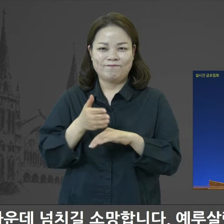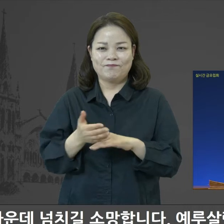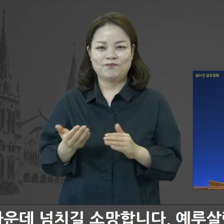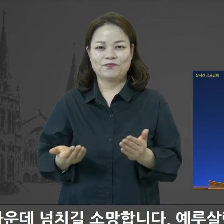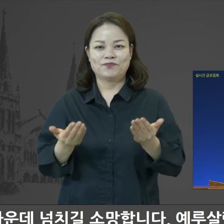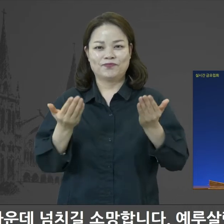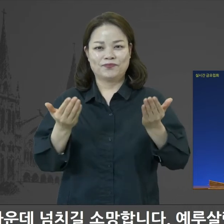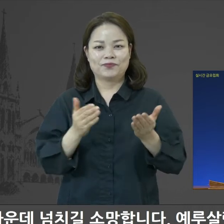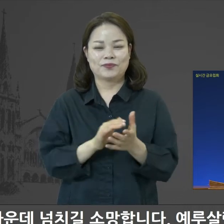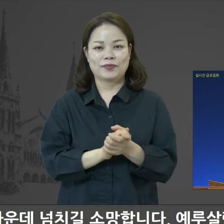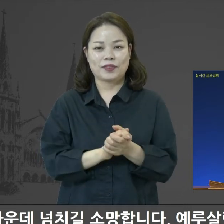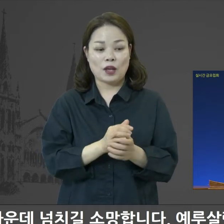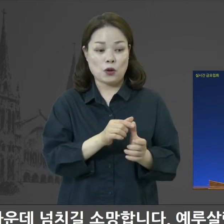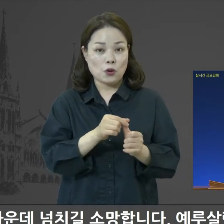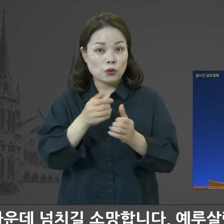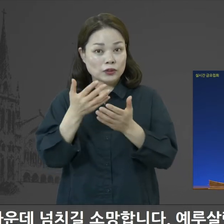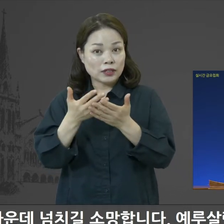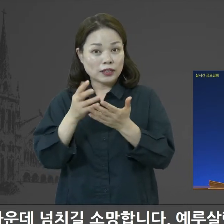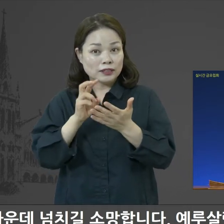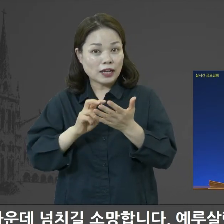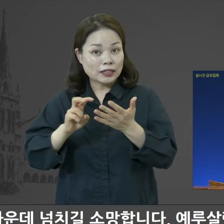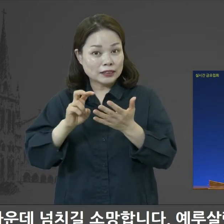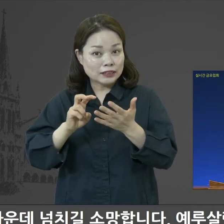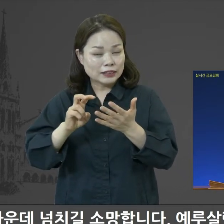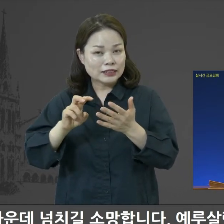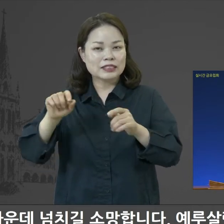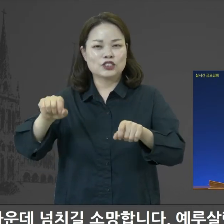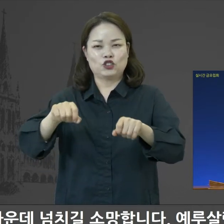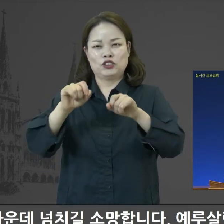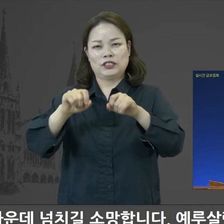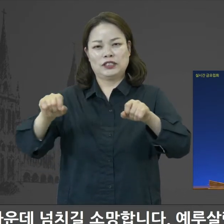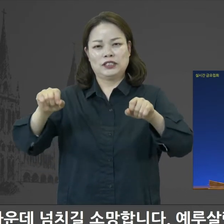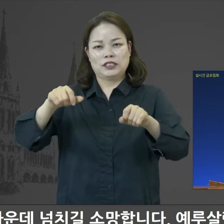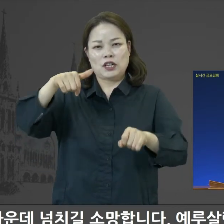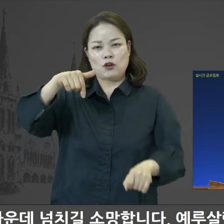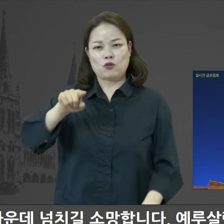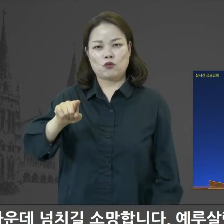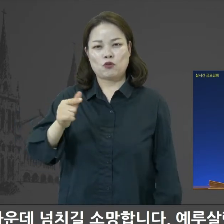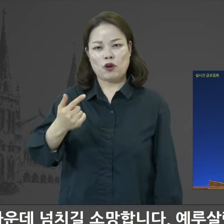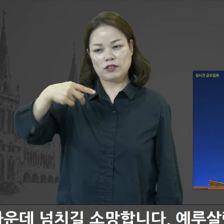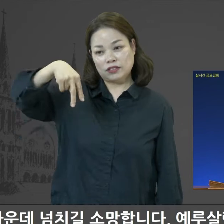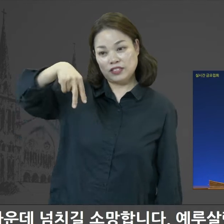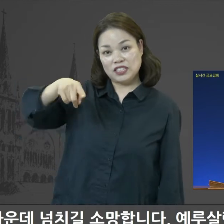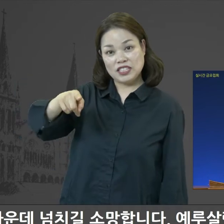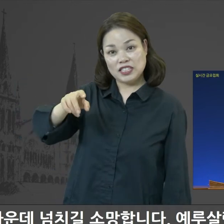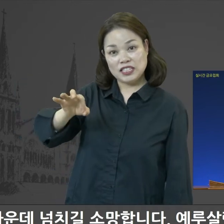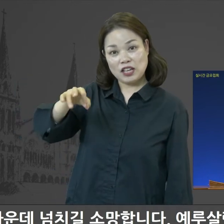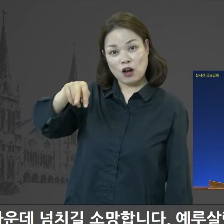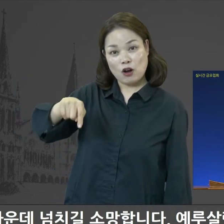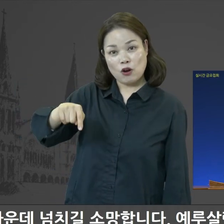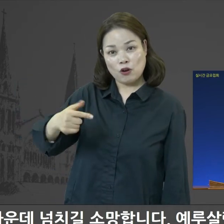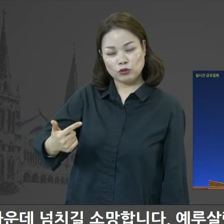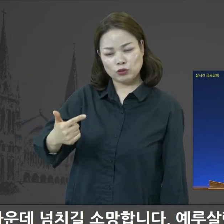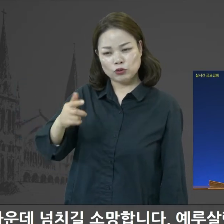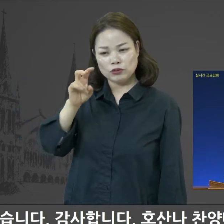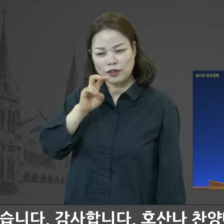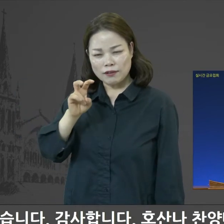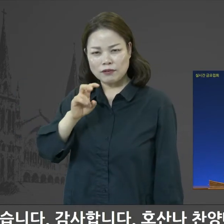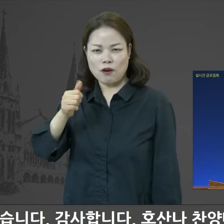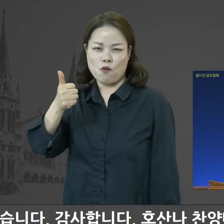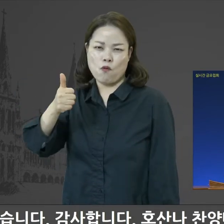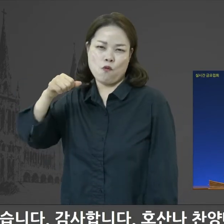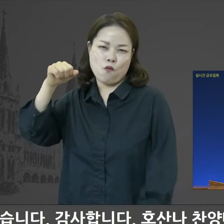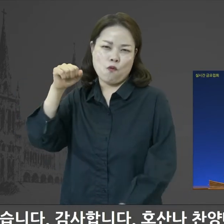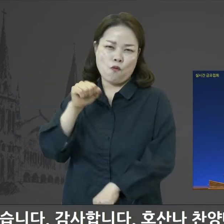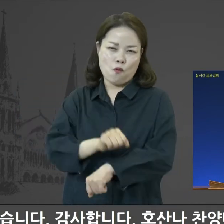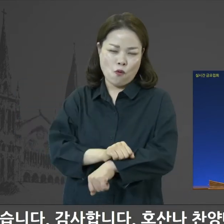감사드리고요. 또 우리 호산나 찬양대를 지휘하시는 권성순 집사님의 탁월한 찬양도 우리 주님께서